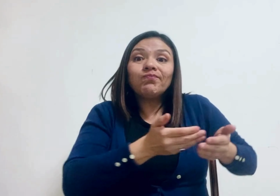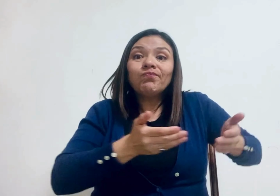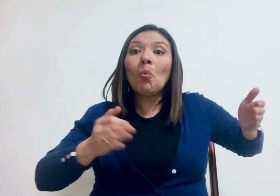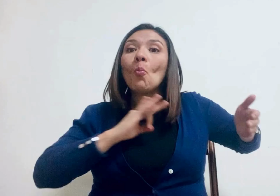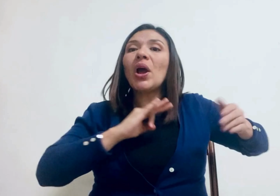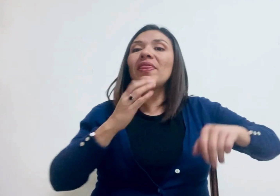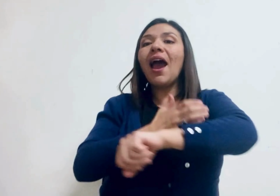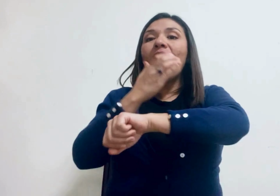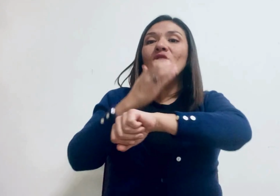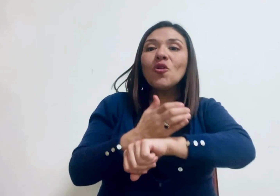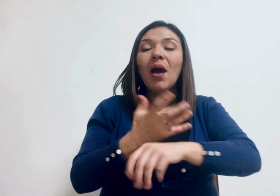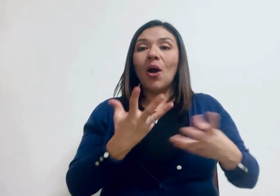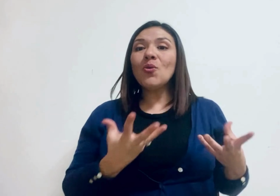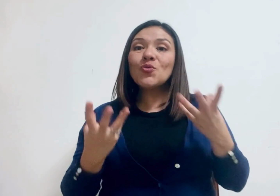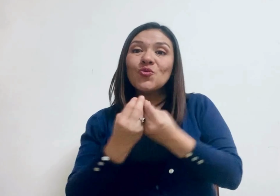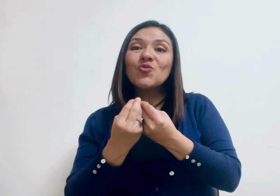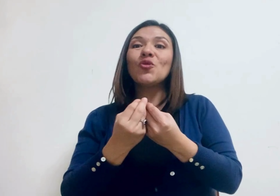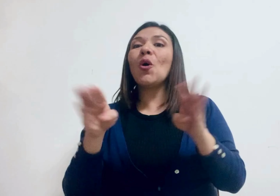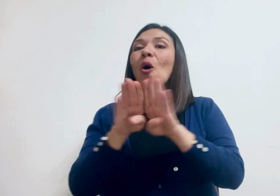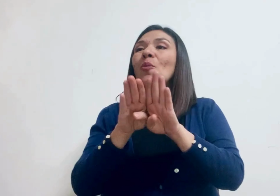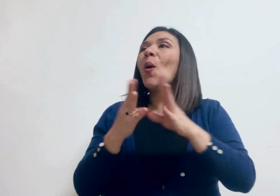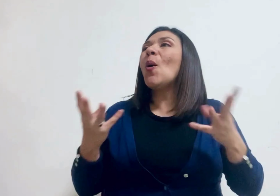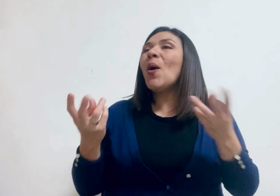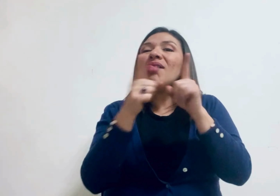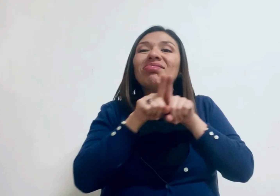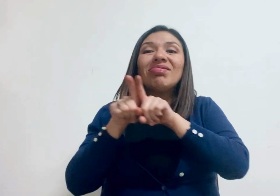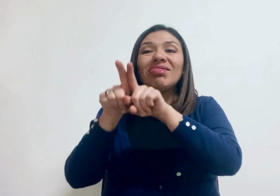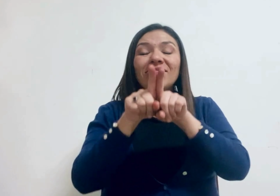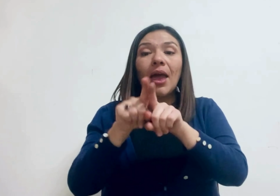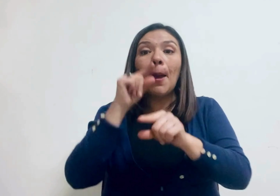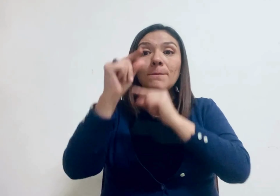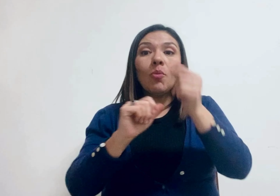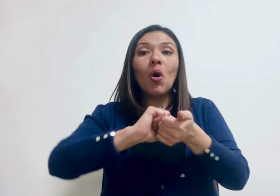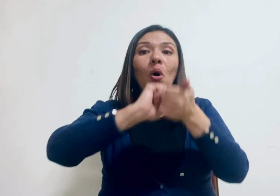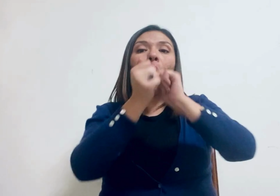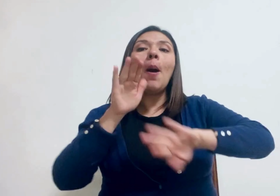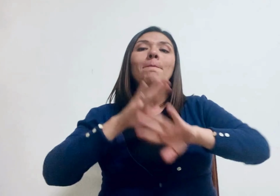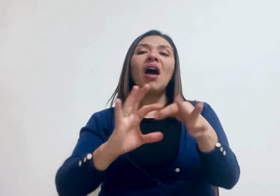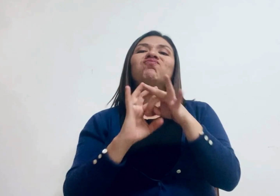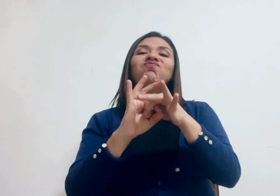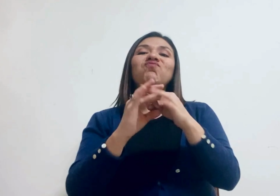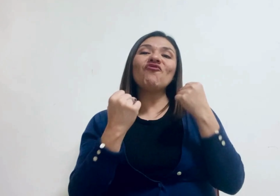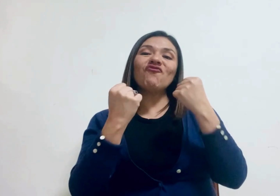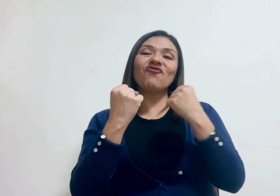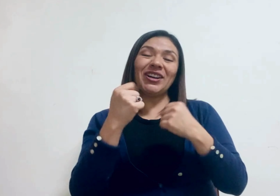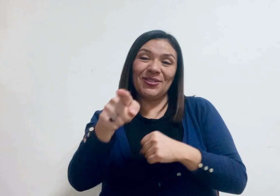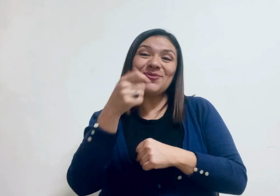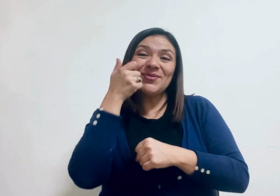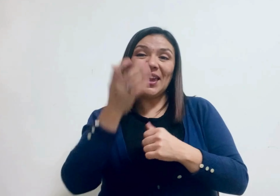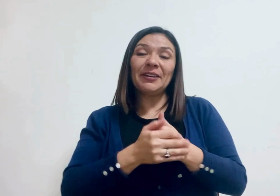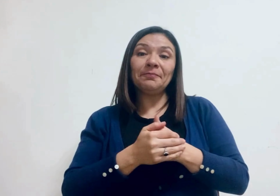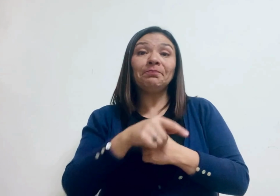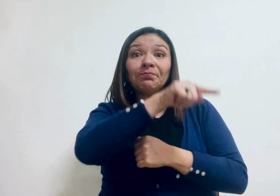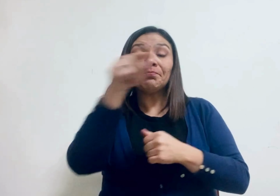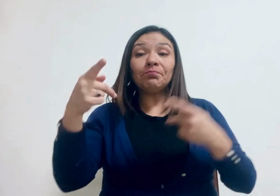hacer este acompañamiento, esta guía, esta muestra, y pues se va a ir generando esta relación que nosotros buscamos que ellas tengan. Y a todos los